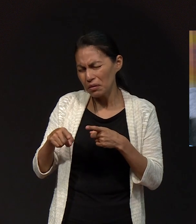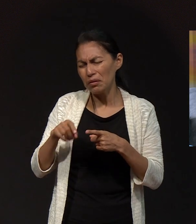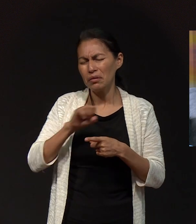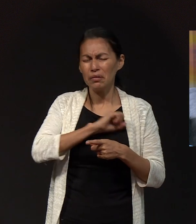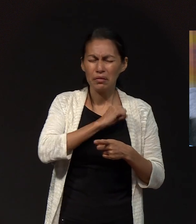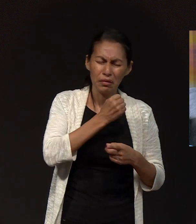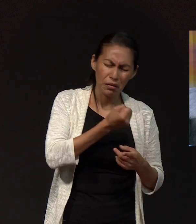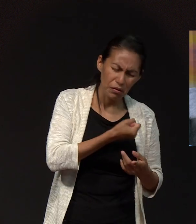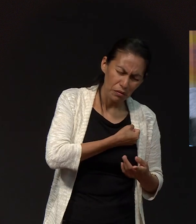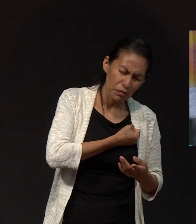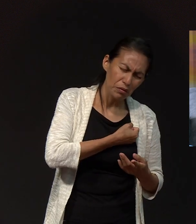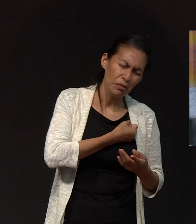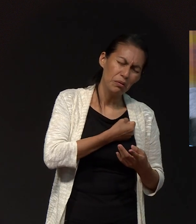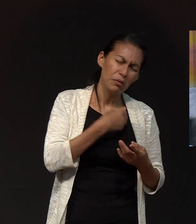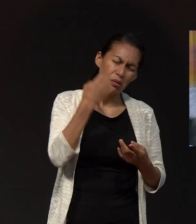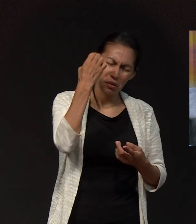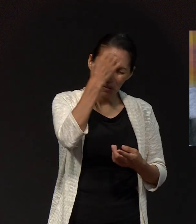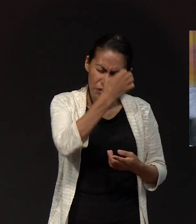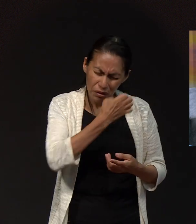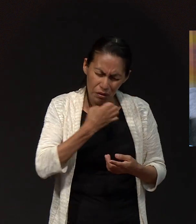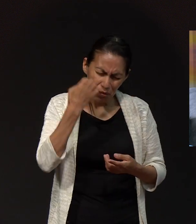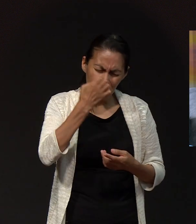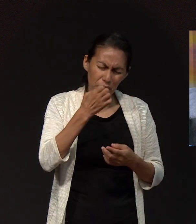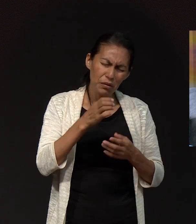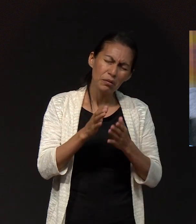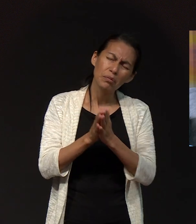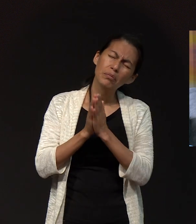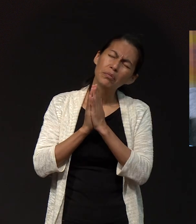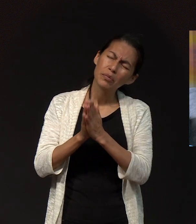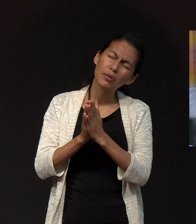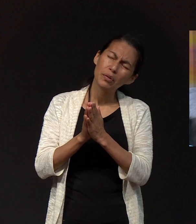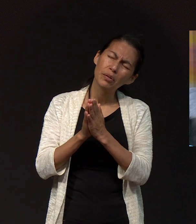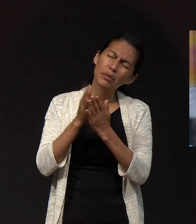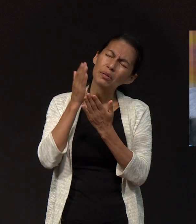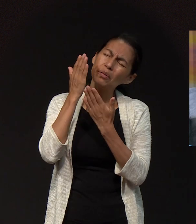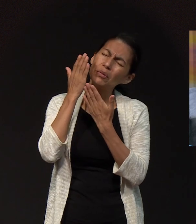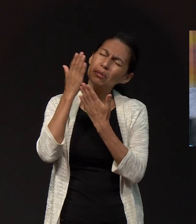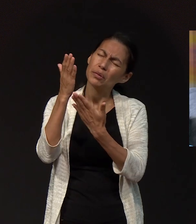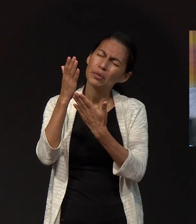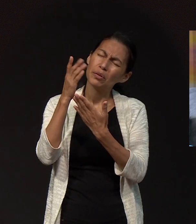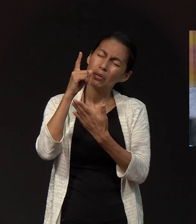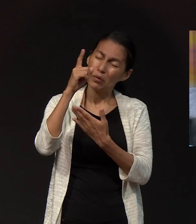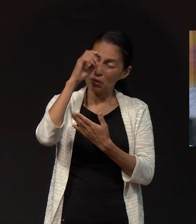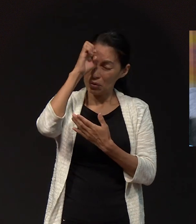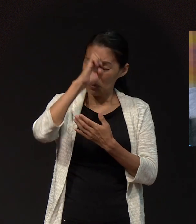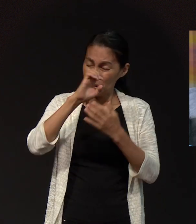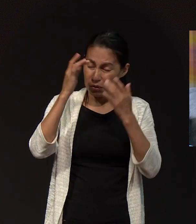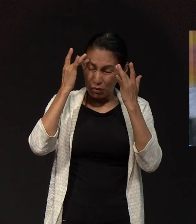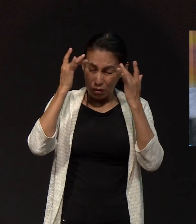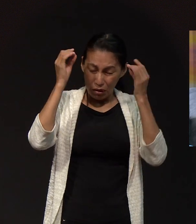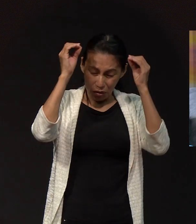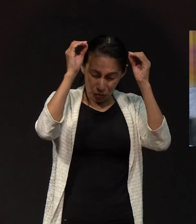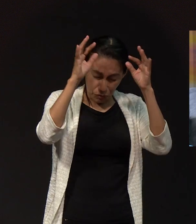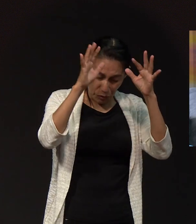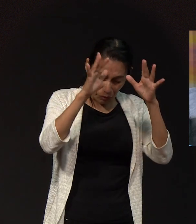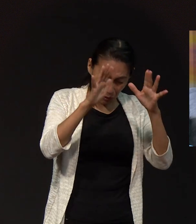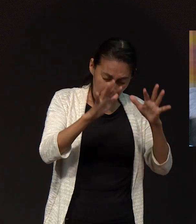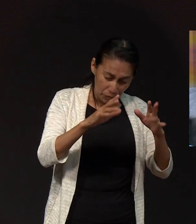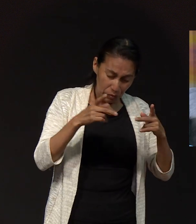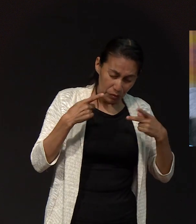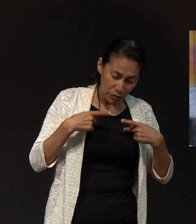Por mejora O por diagnósticos Que están por venir Señor Y quiero esta noche Que tu espíritu Esté con las personas Que